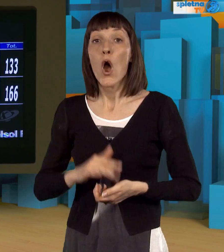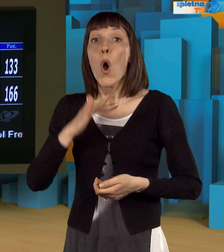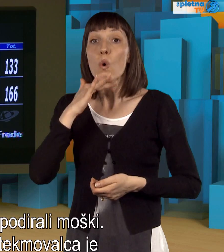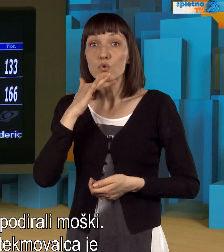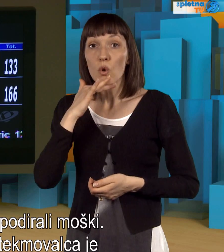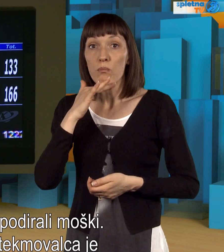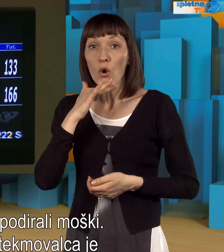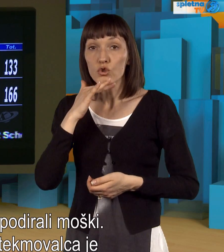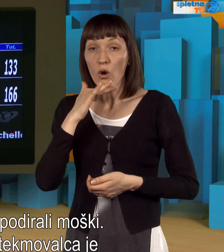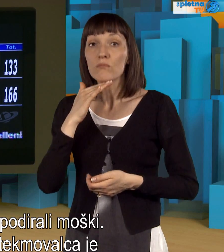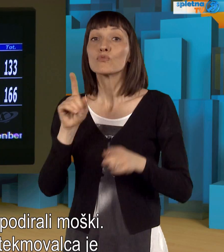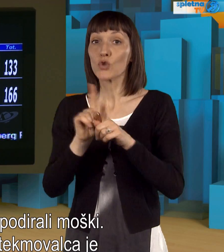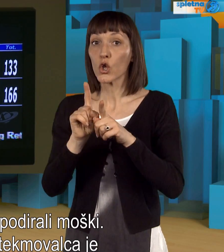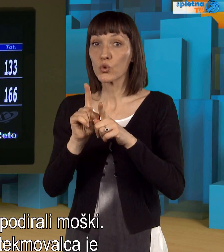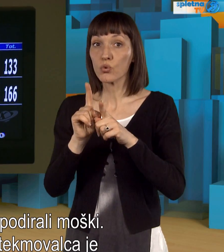V soboto so keglje podirali moški.